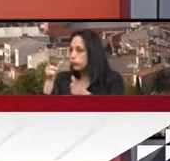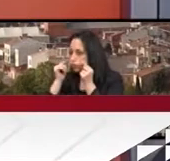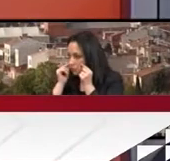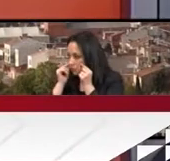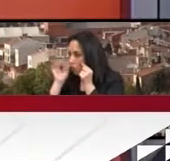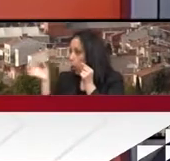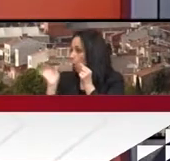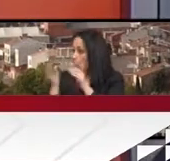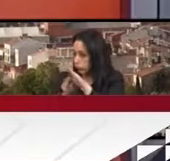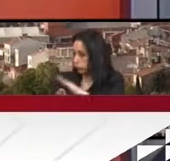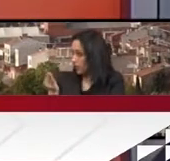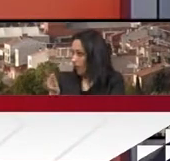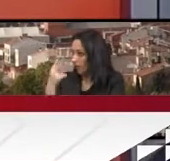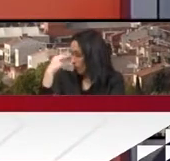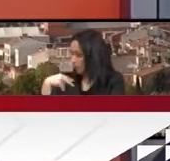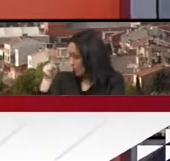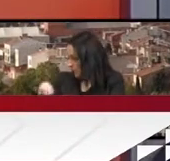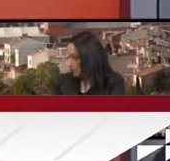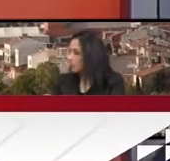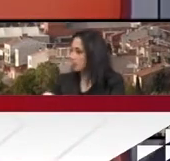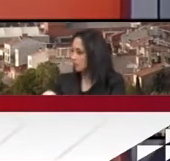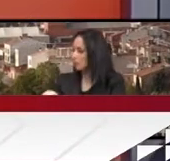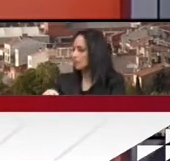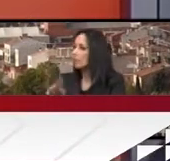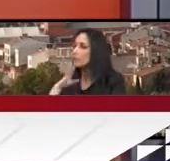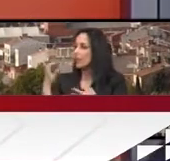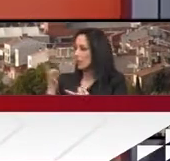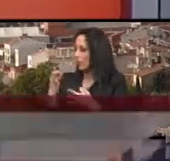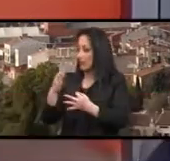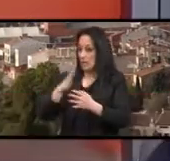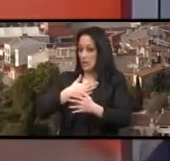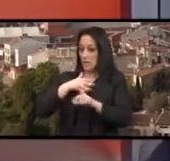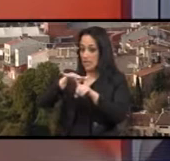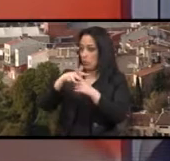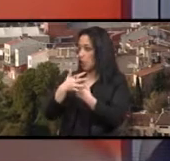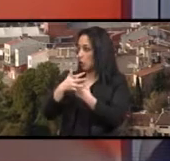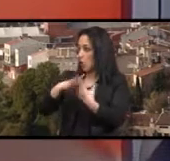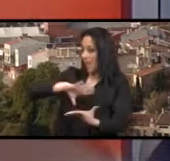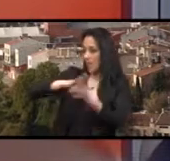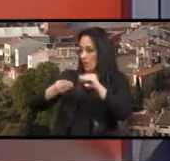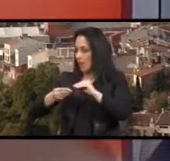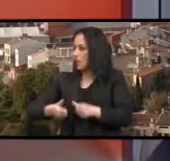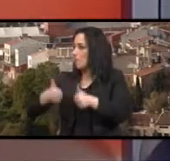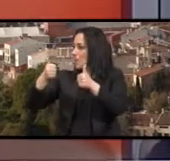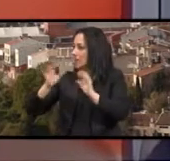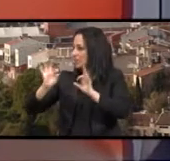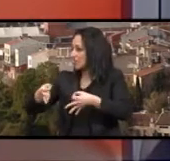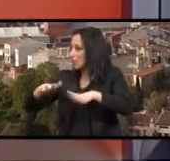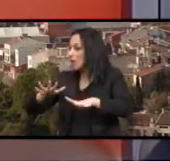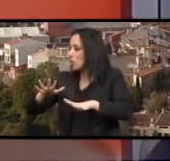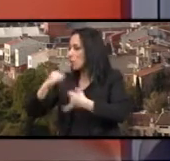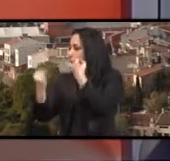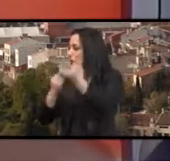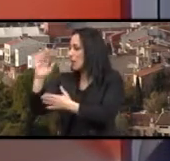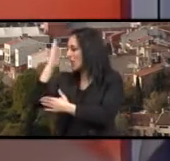ve amb pèrdua de visió, s'adapta, evidentment, està molt més adaptada a la seva situació, però un dels problemes més importants